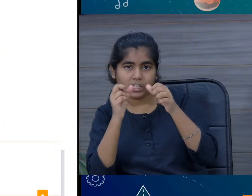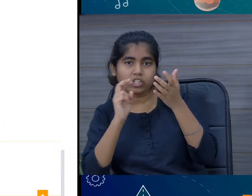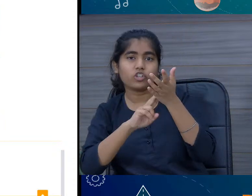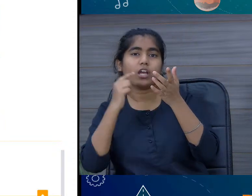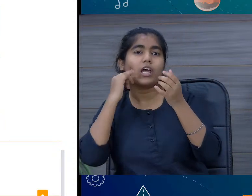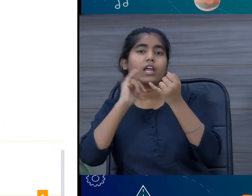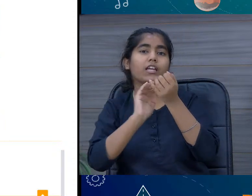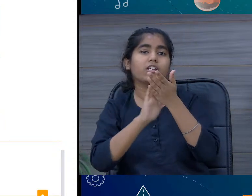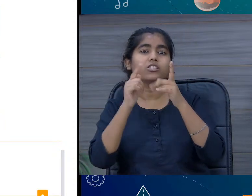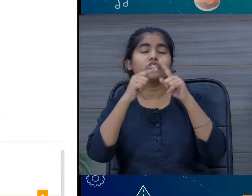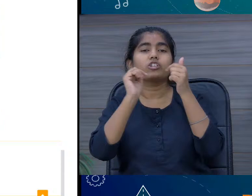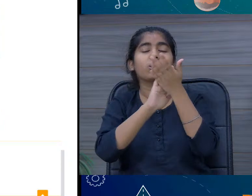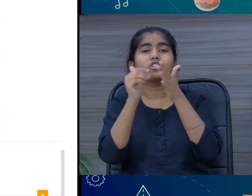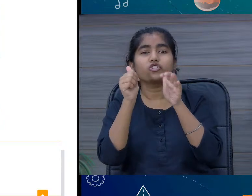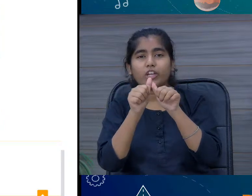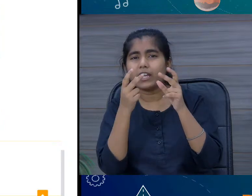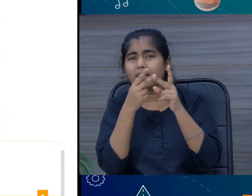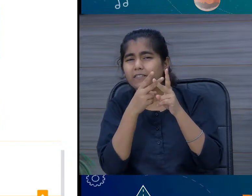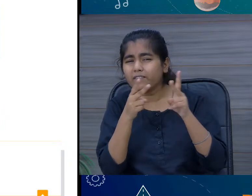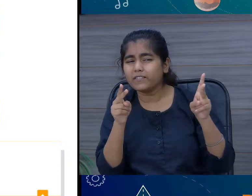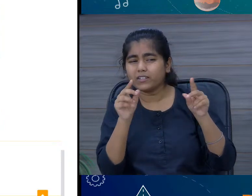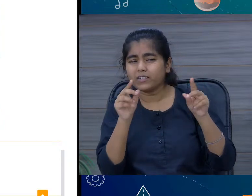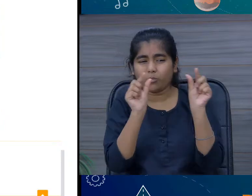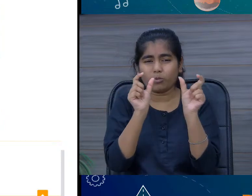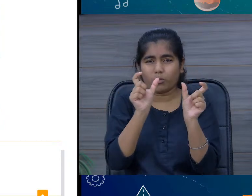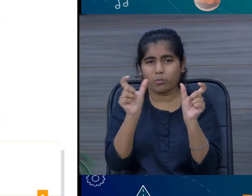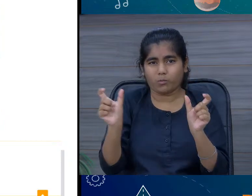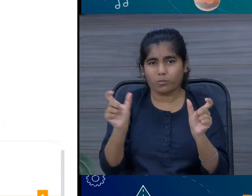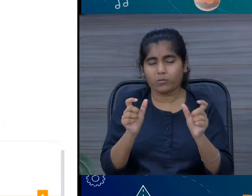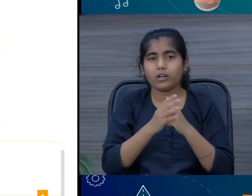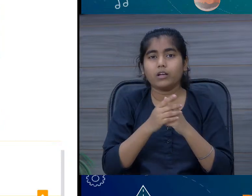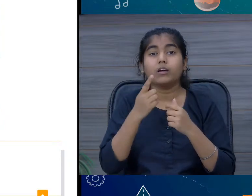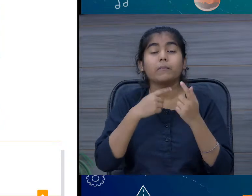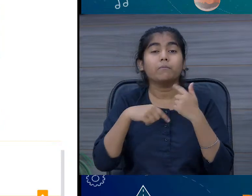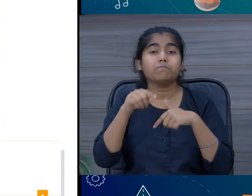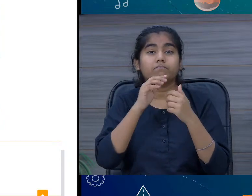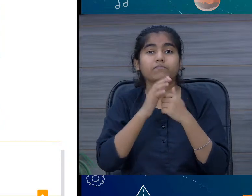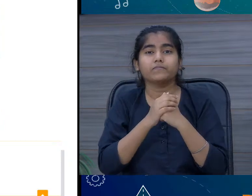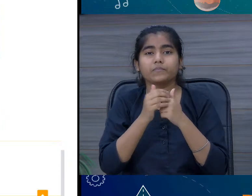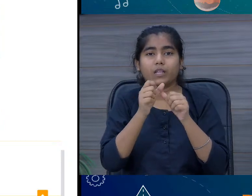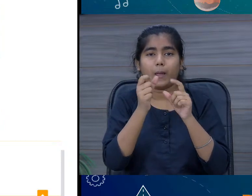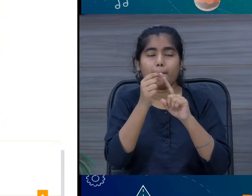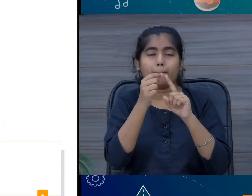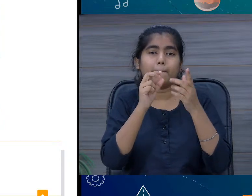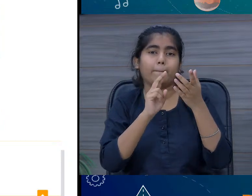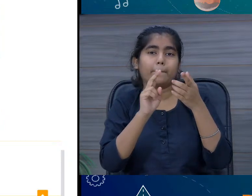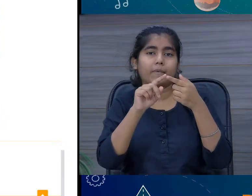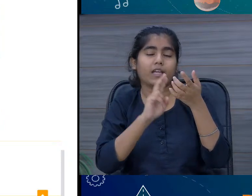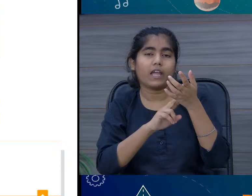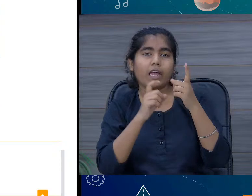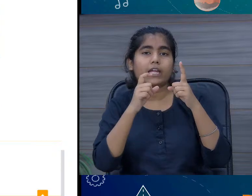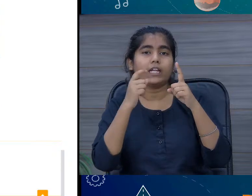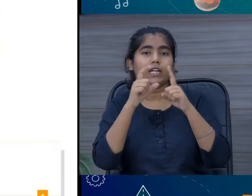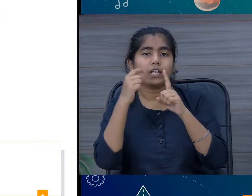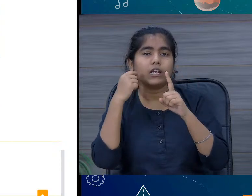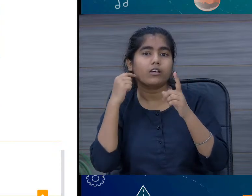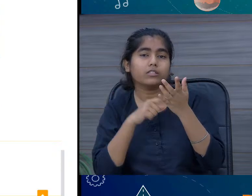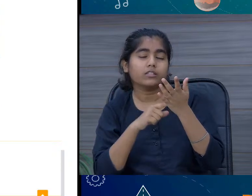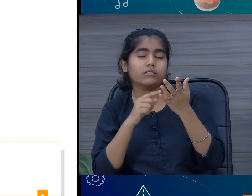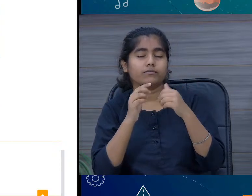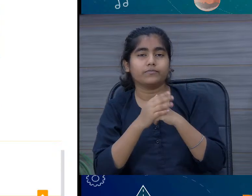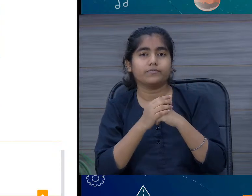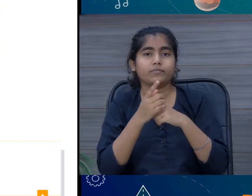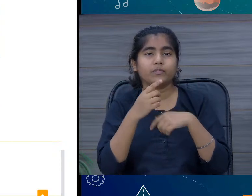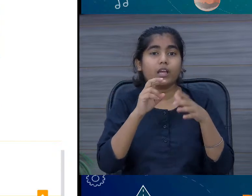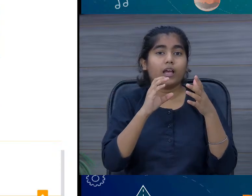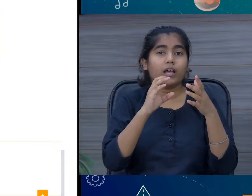पाठशाला, अपेंडिक्स एंड करिकुलम ऑफ एजुकेशन, ICT इन एजुकेशन आपको दिख रहा है।